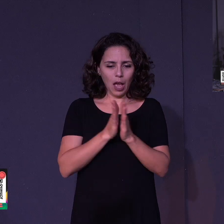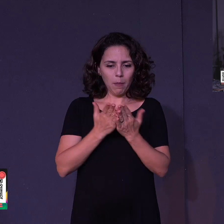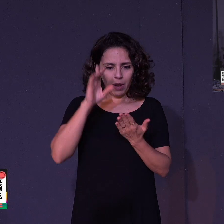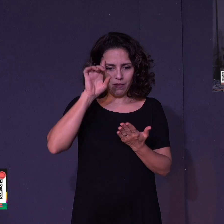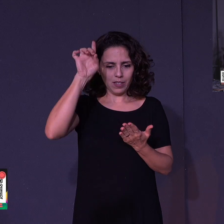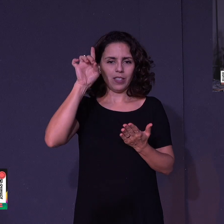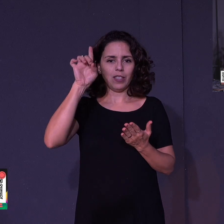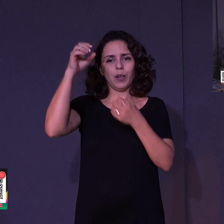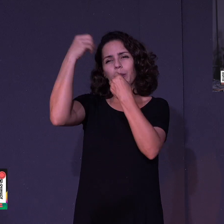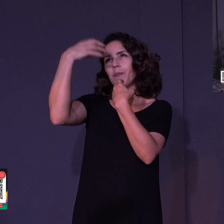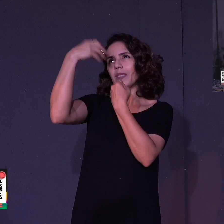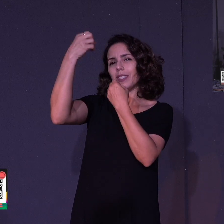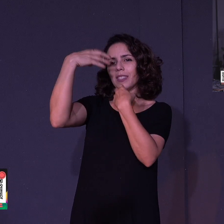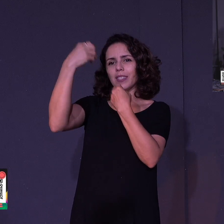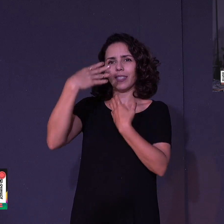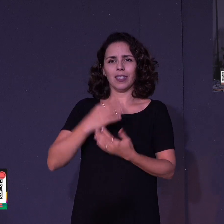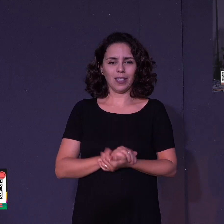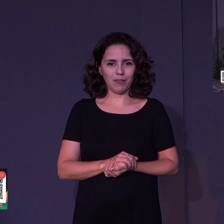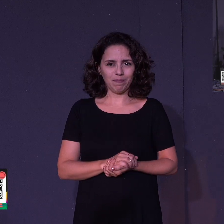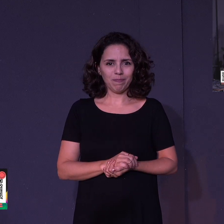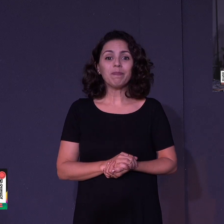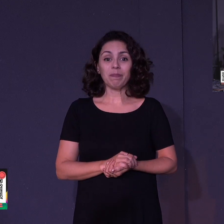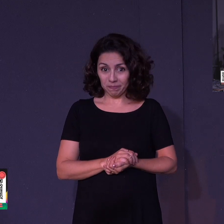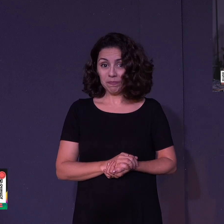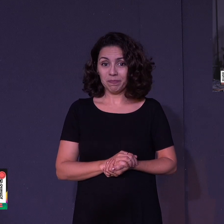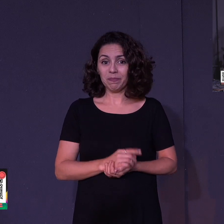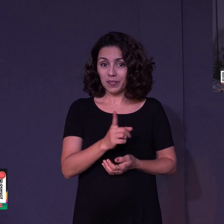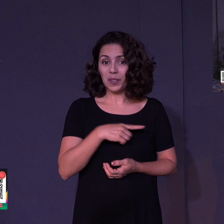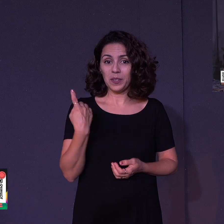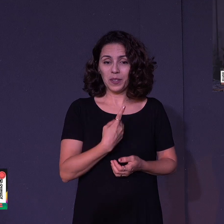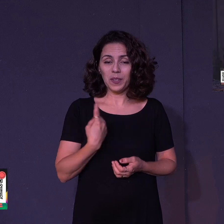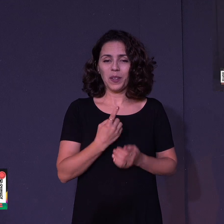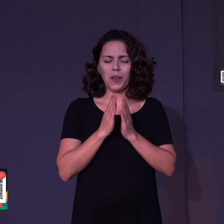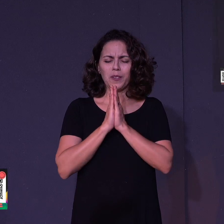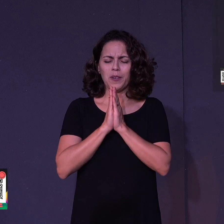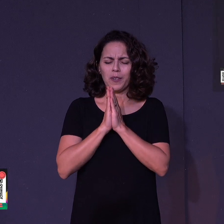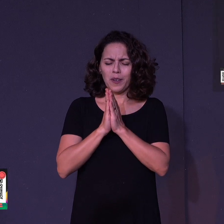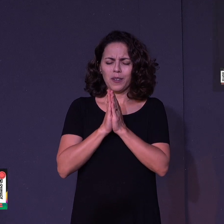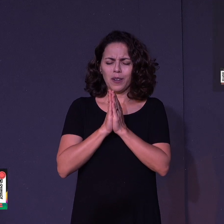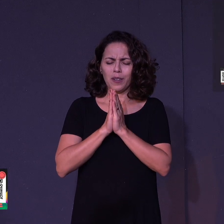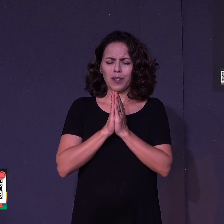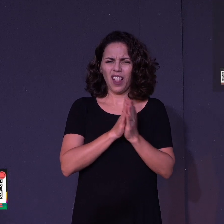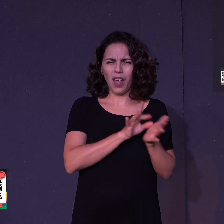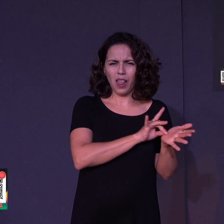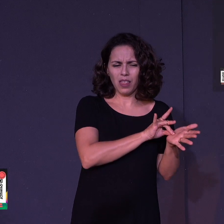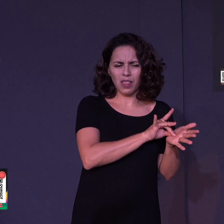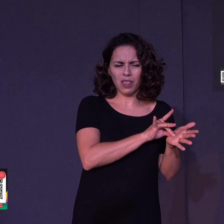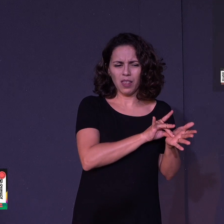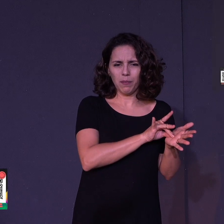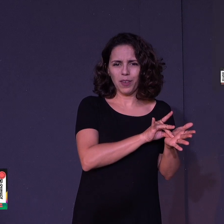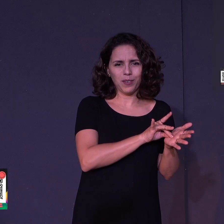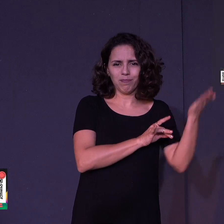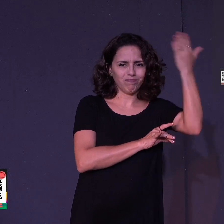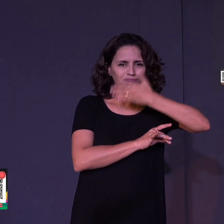espera. É escondidos na oração que estaremos guardados do inimigo. E este só poderá nos tocar com